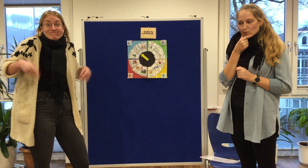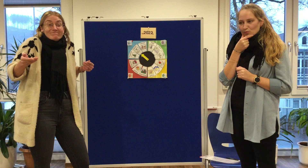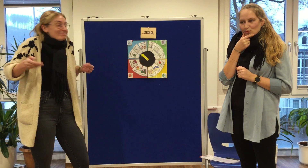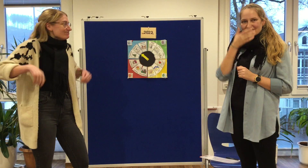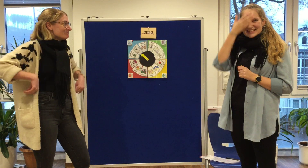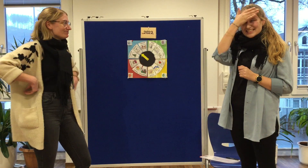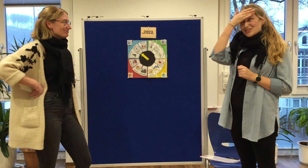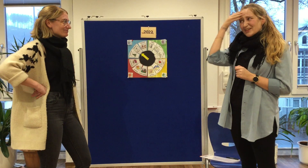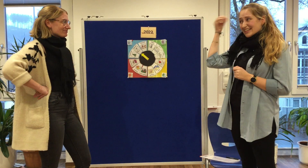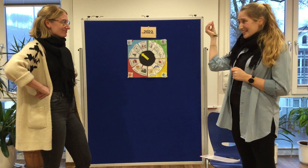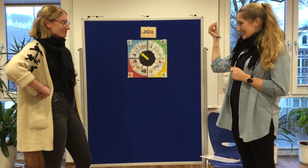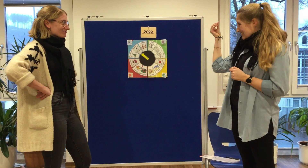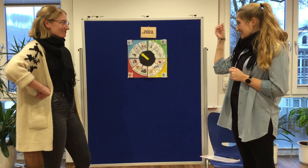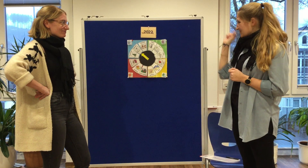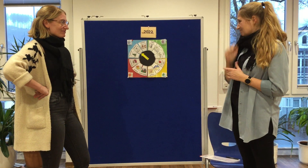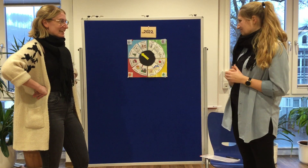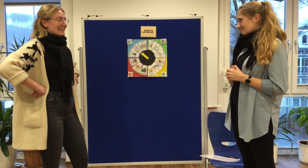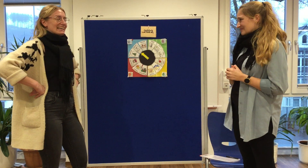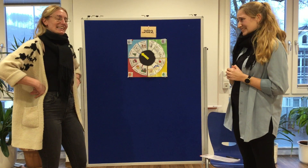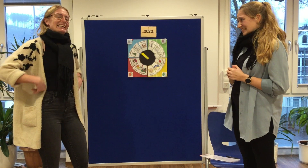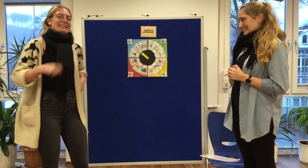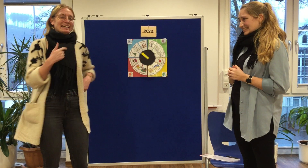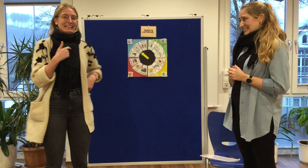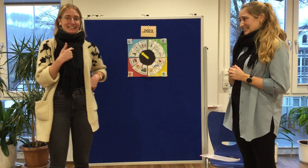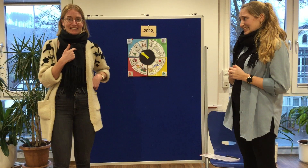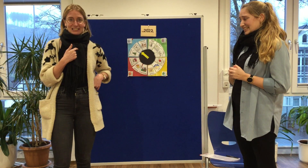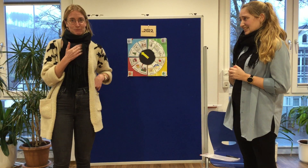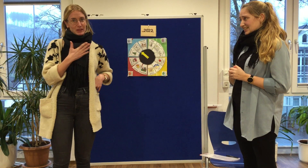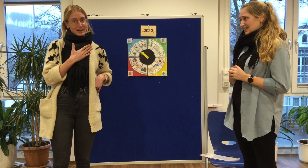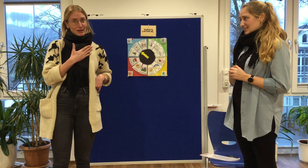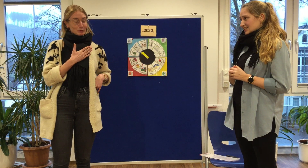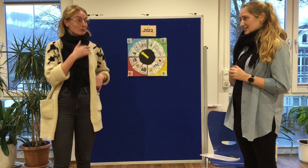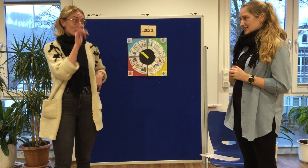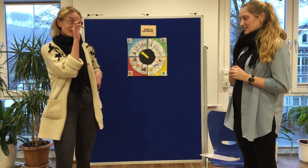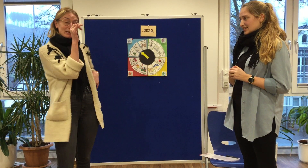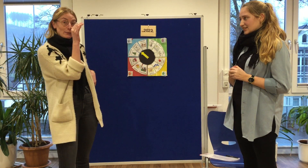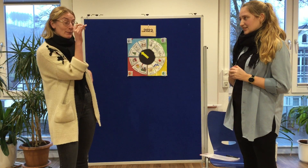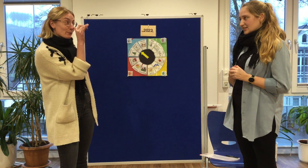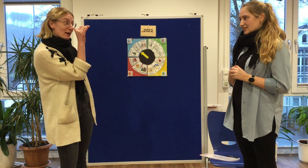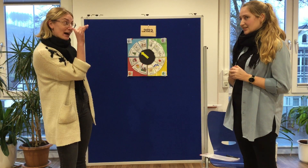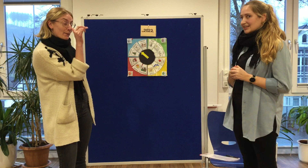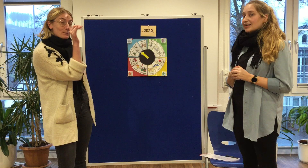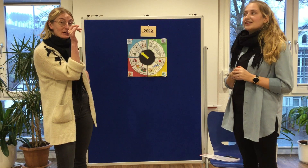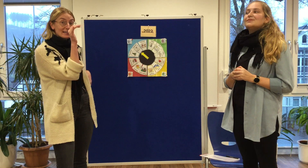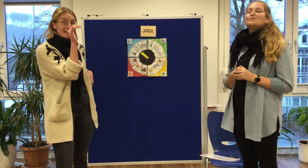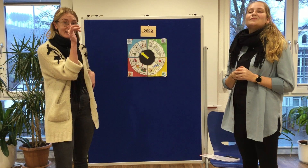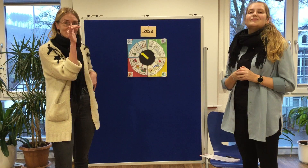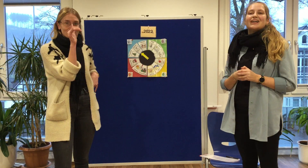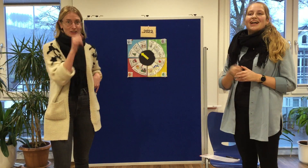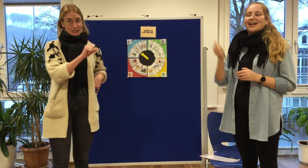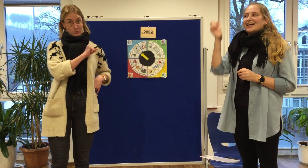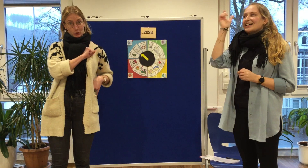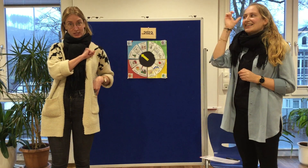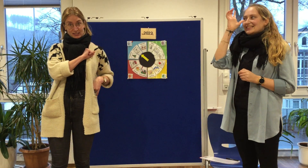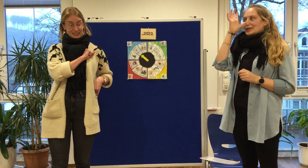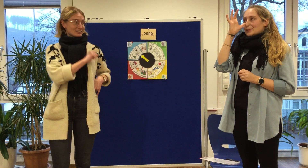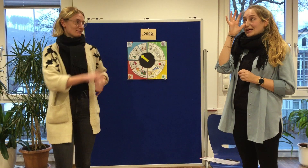Oh, ganz vergessen. Ich habe im April Geburtstag.